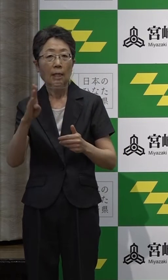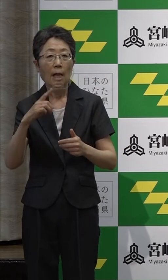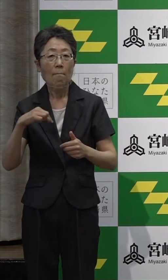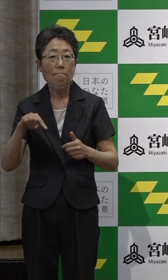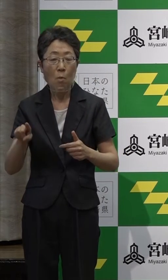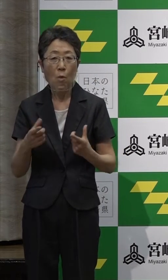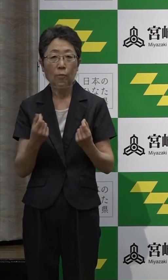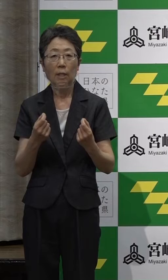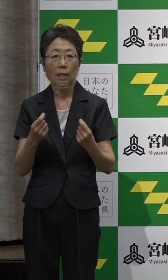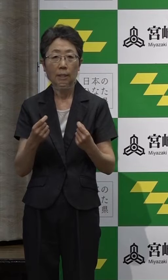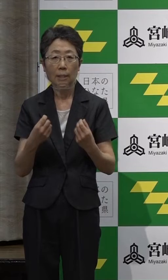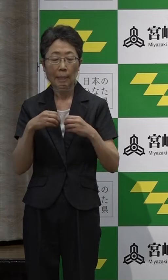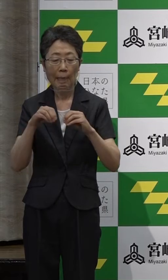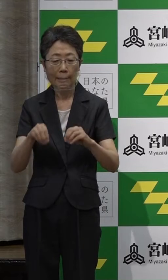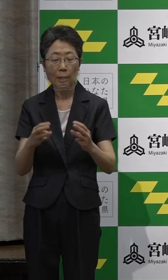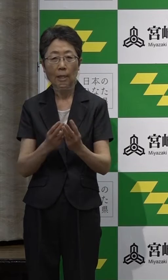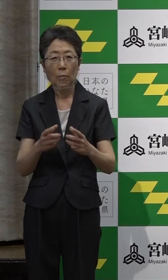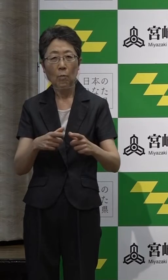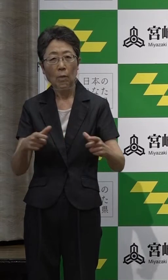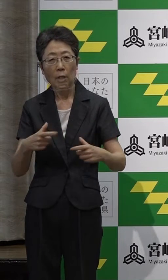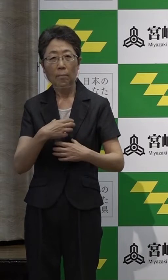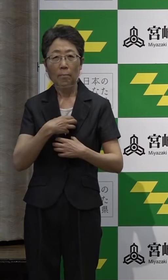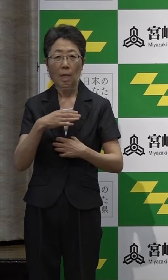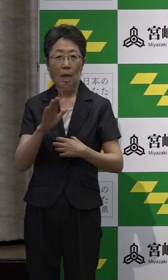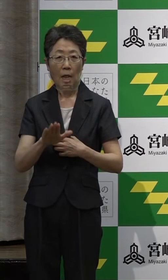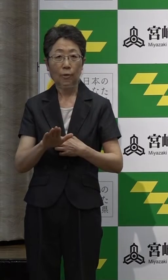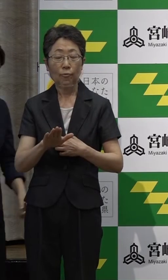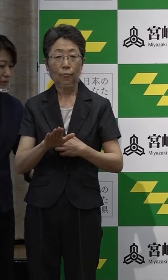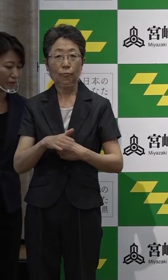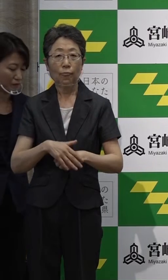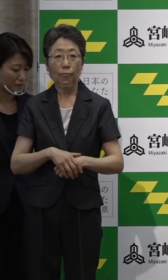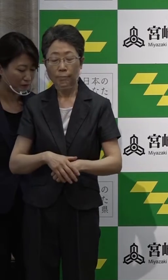しているということになります。 ありがとうございました。